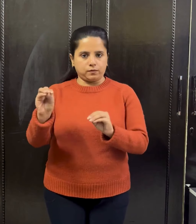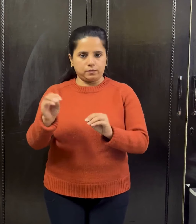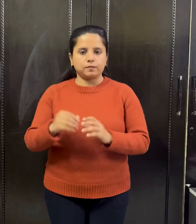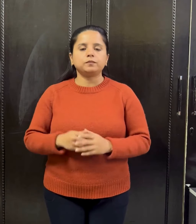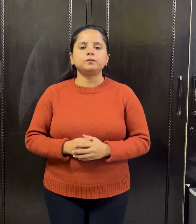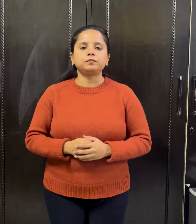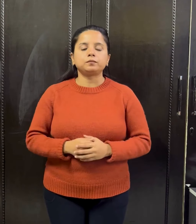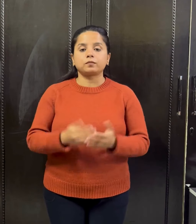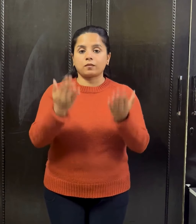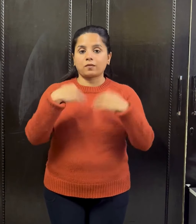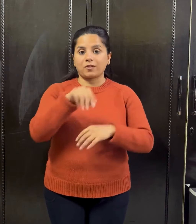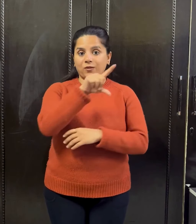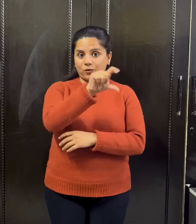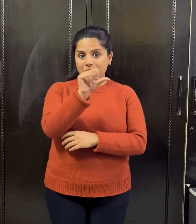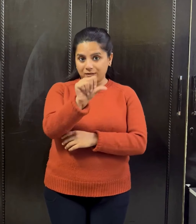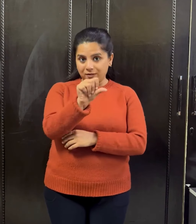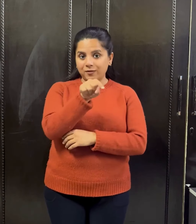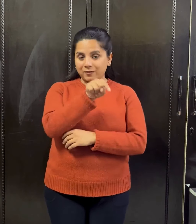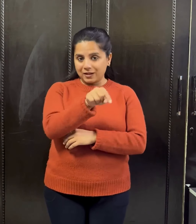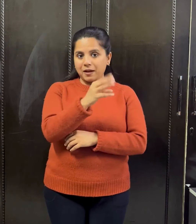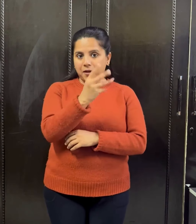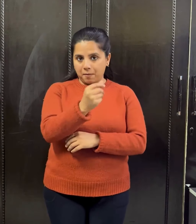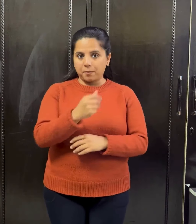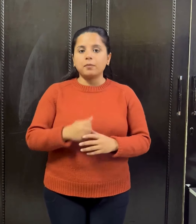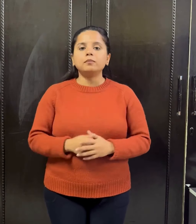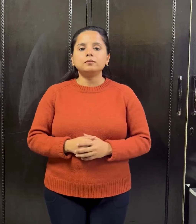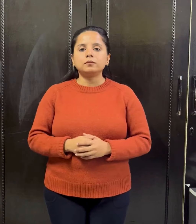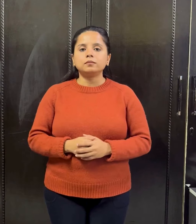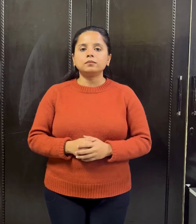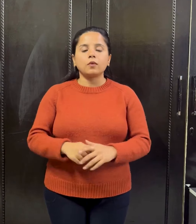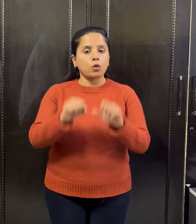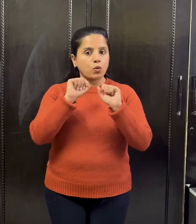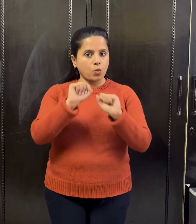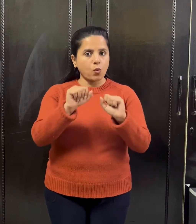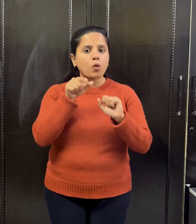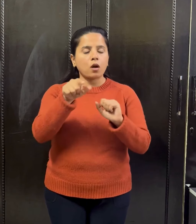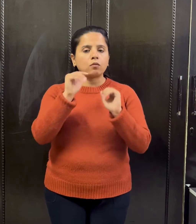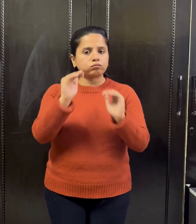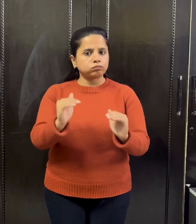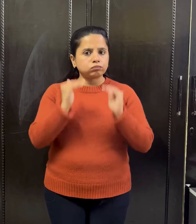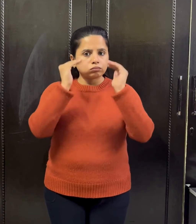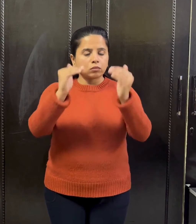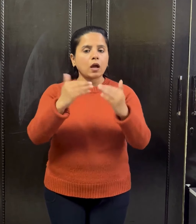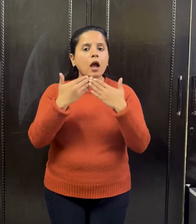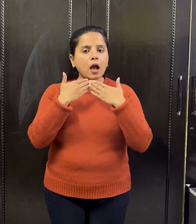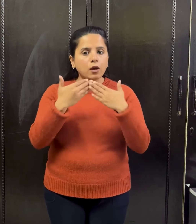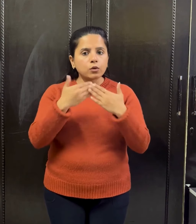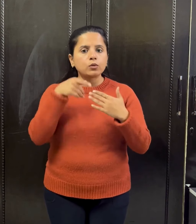19वें नंबर पे अपनी हाईएस्ट एजुकेशनल क्वालिफिकेशन का डिटेल दें।